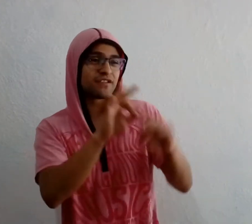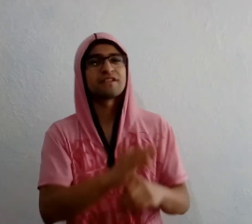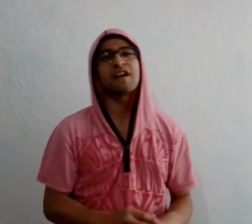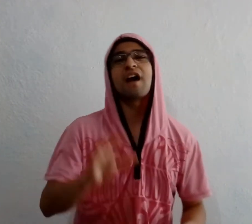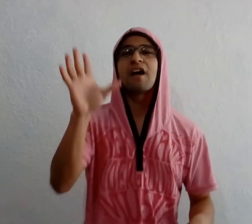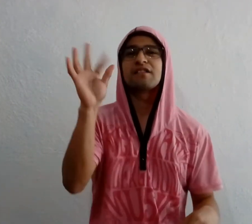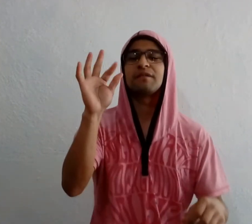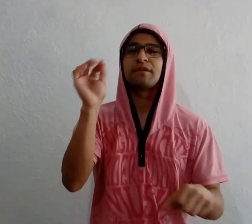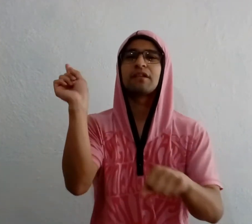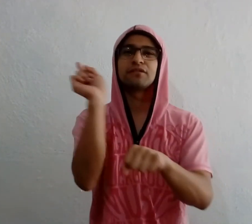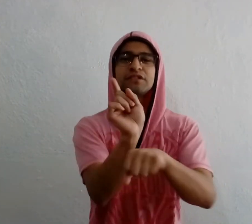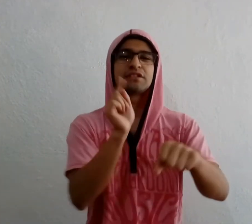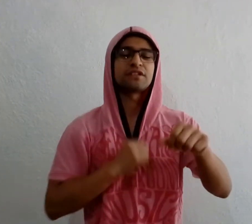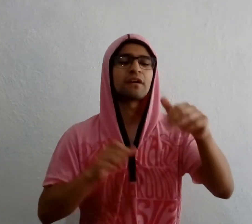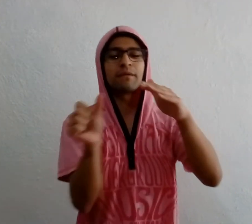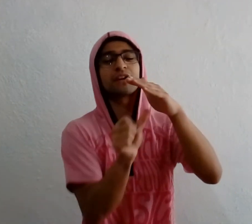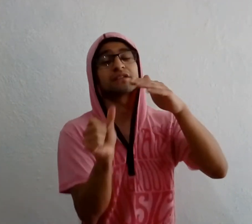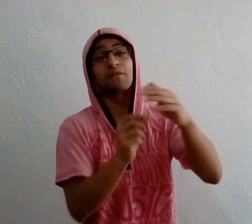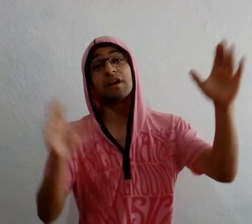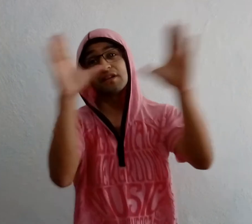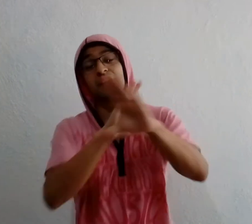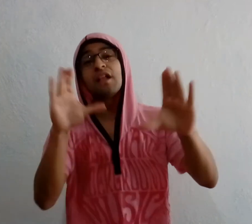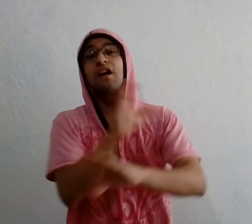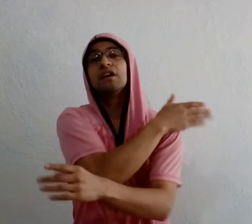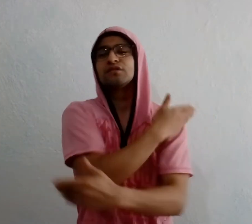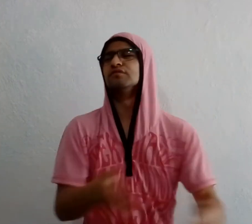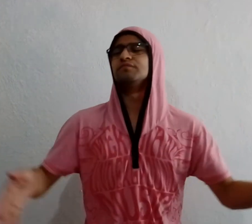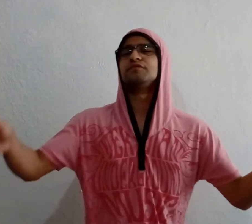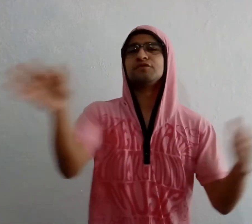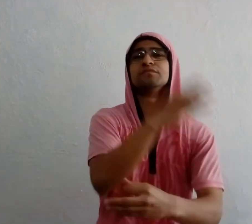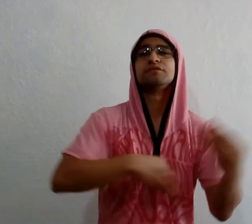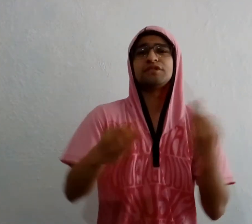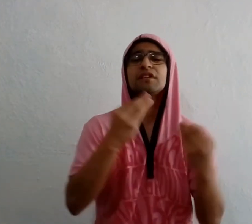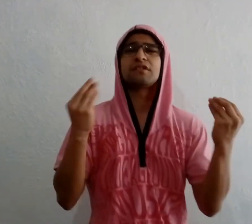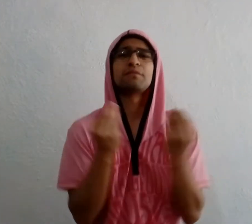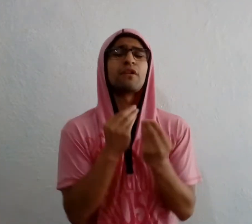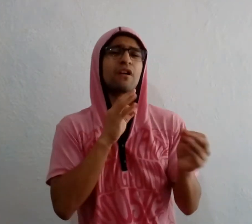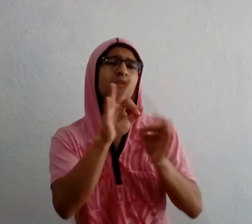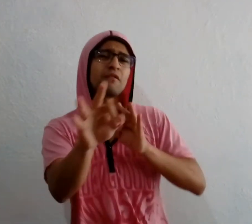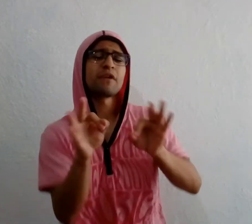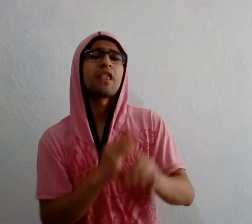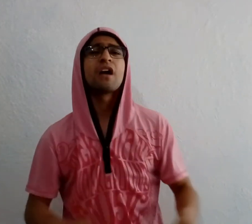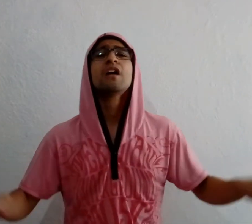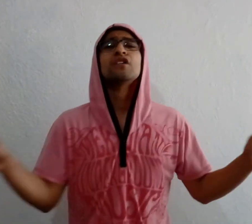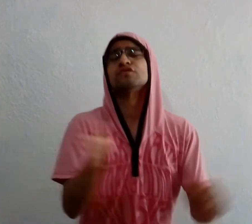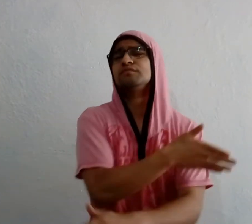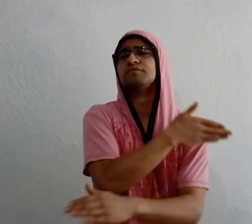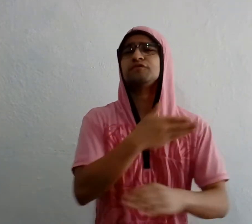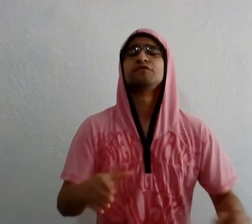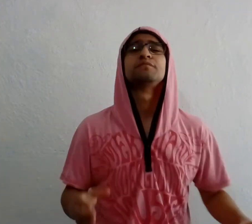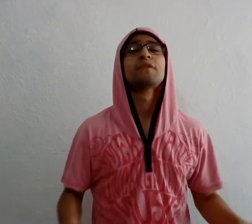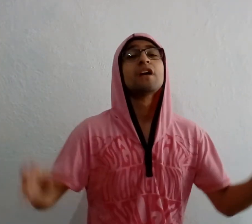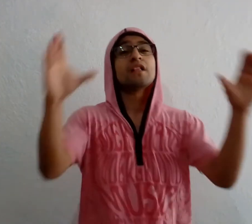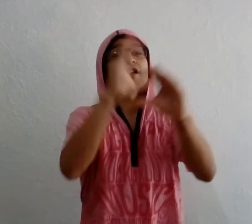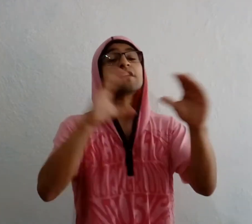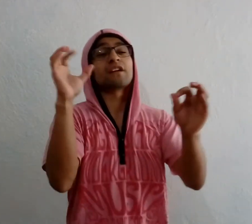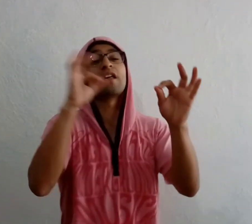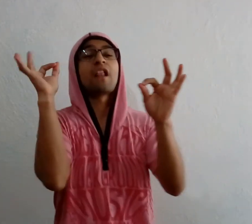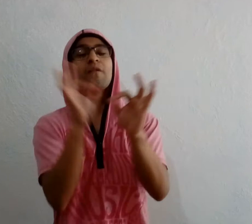antena, liberamos 60 barras en cuarentena. Zoom, zoom, se activó la colmena. Zoom, zoom, lírica de la